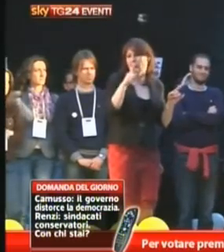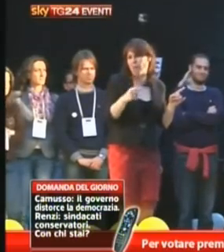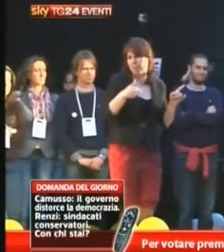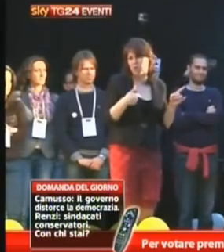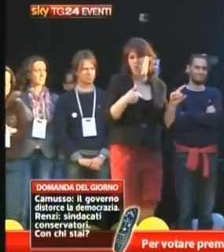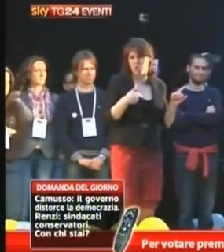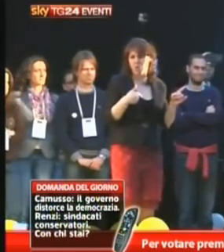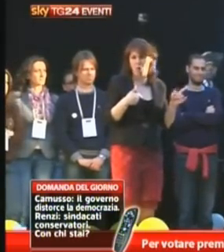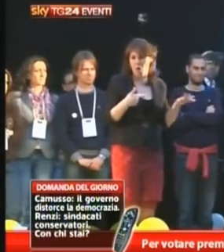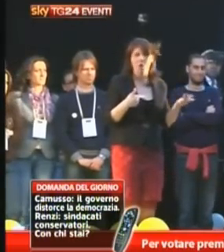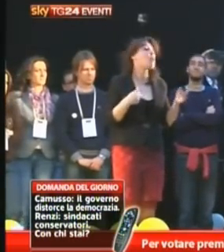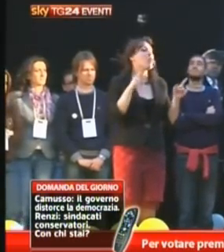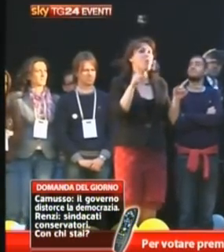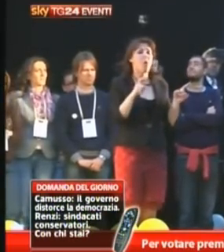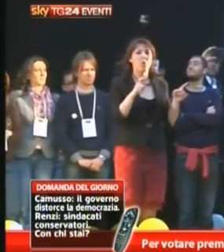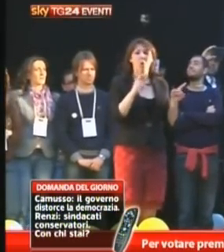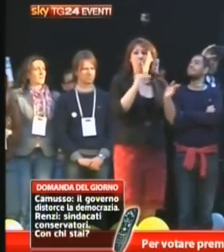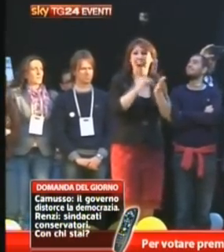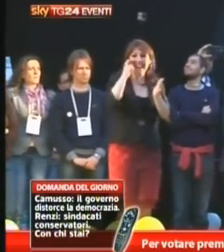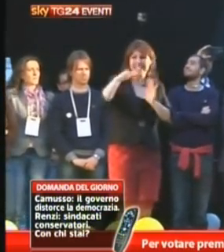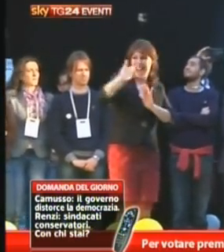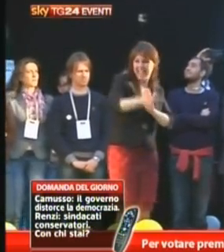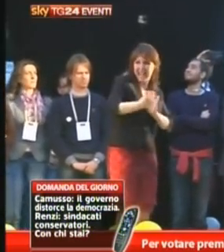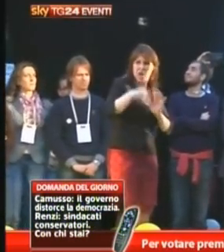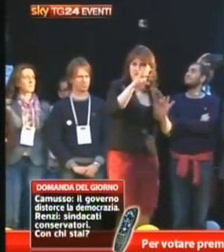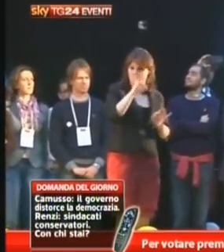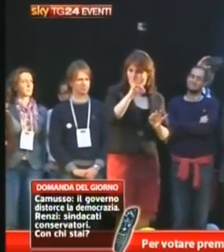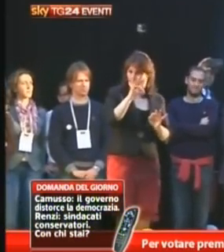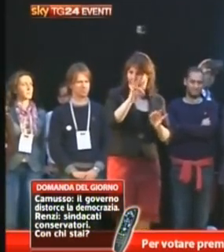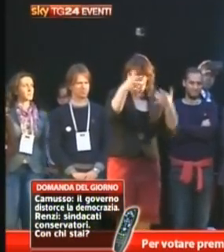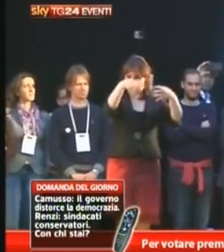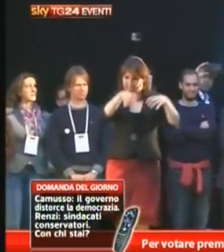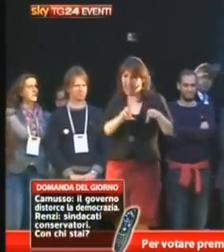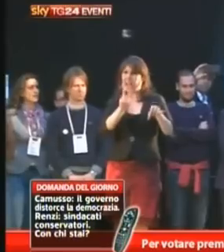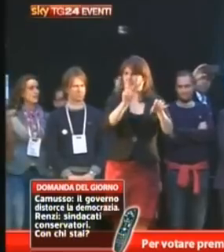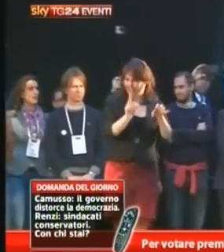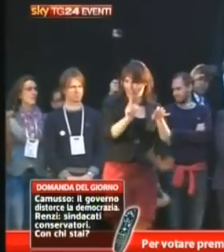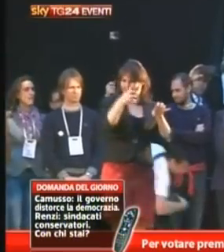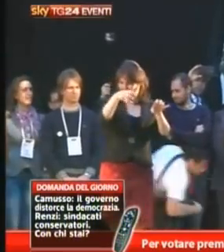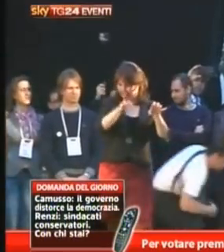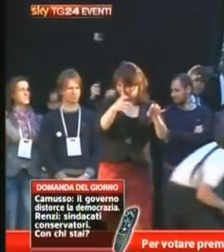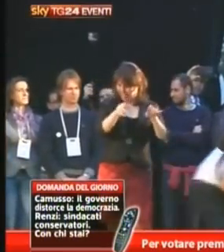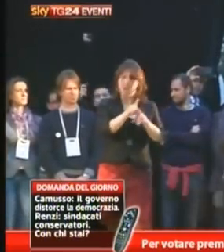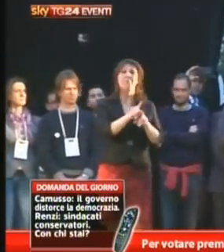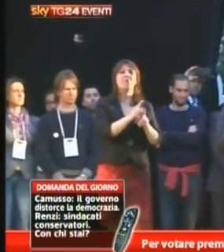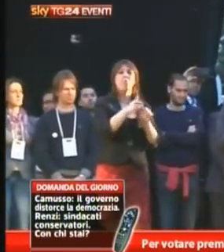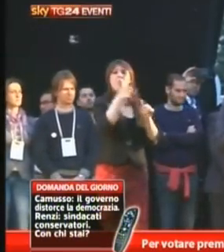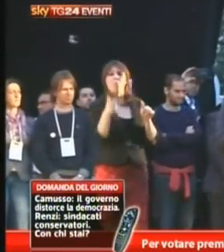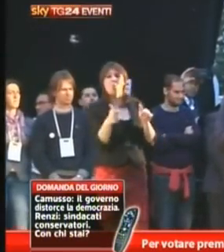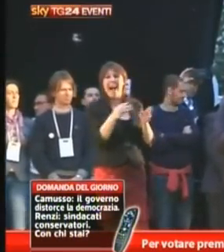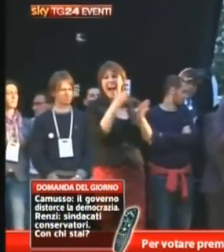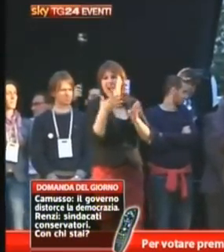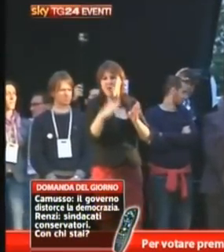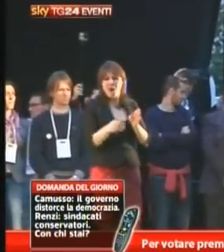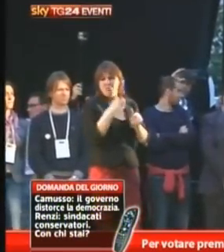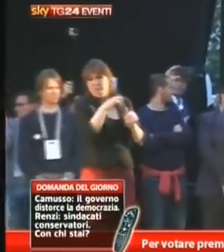si è, che abbiamo verso le banche straniere, dal 50 è passato al 30. Passa ancora un anno e mezzo, due, ma